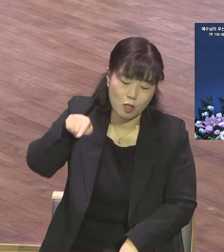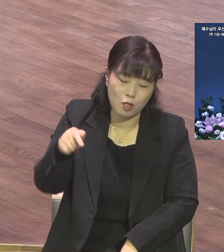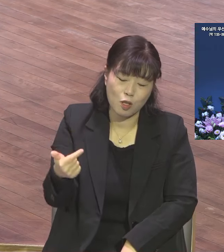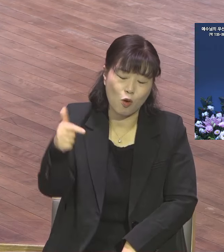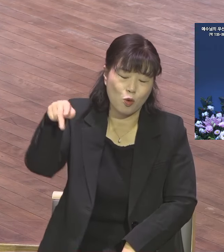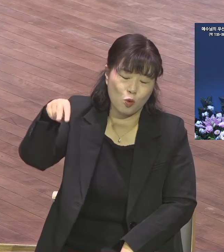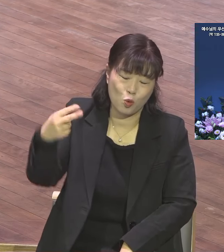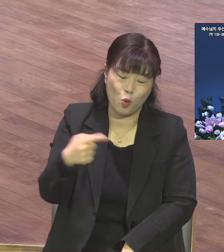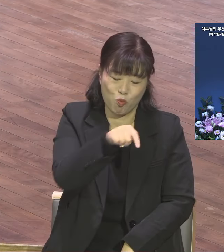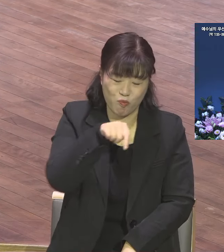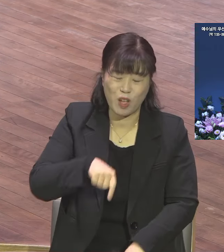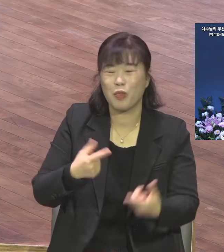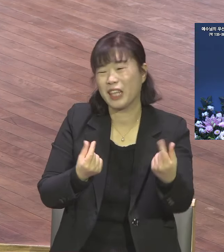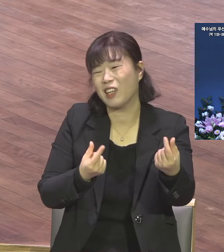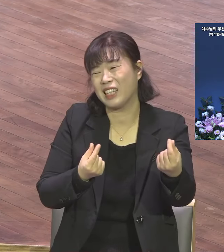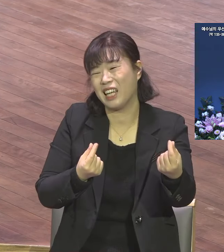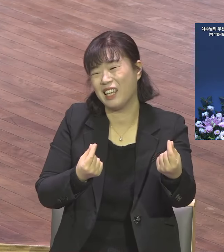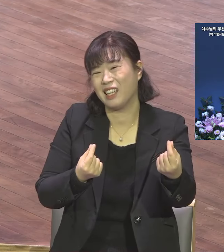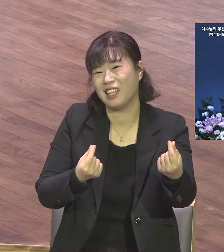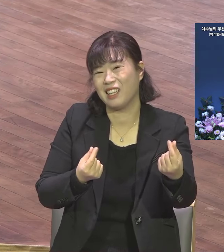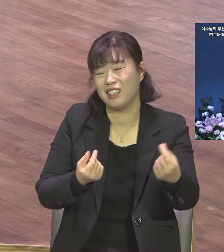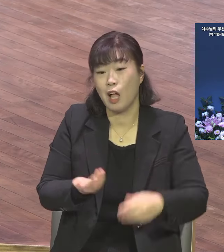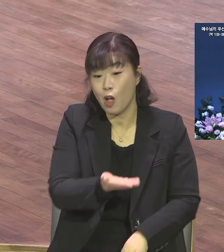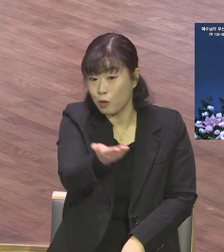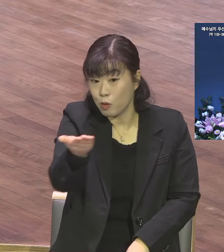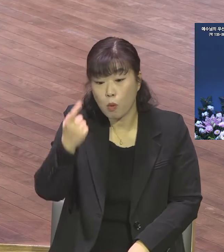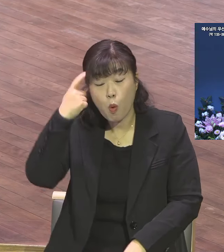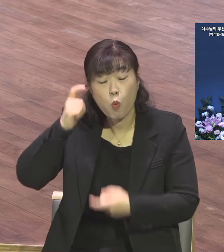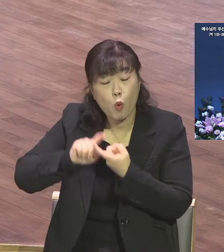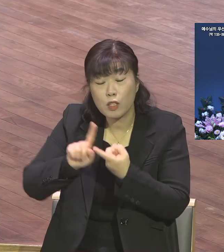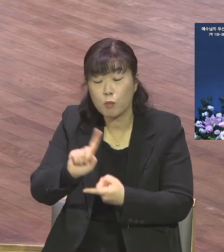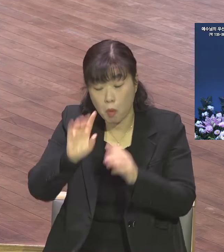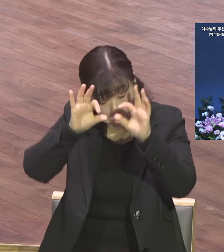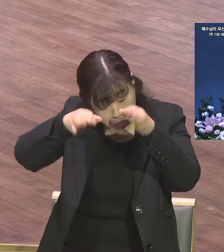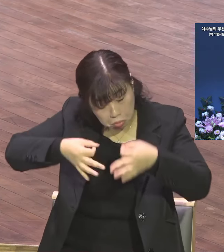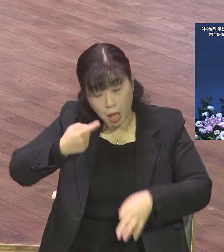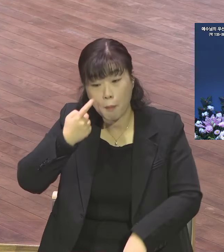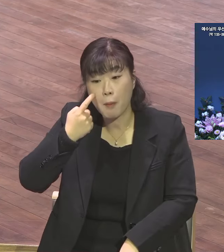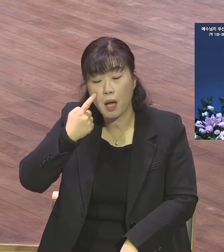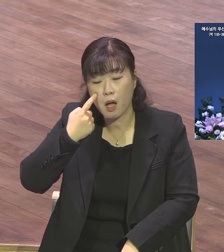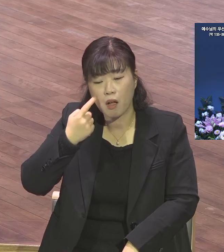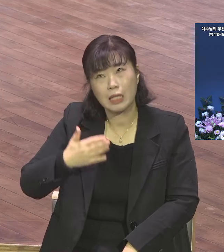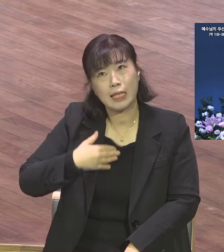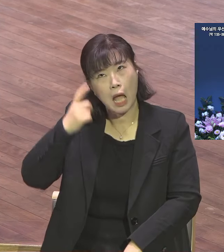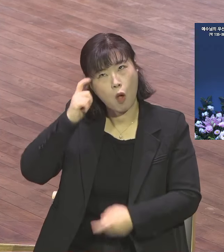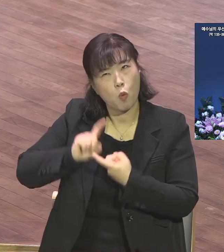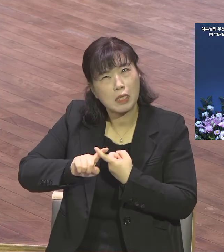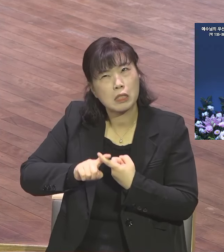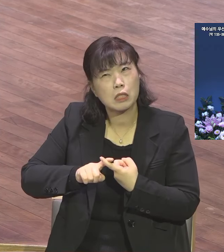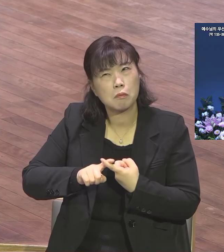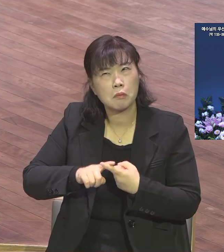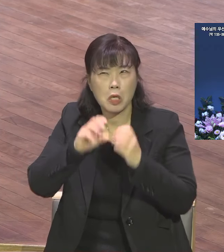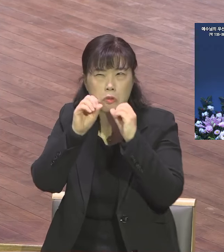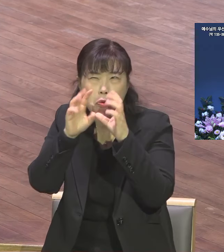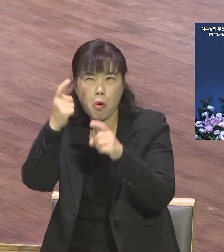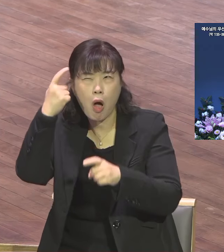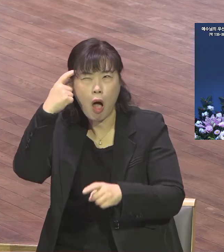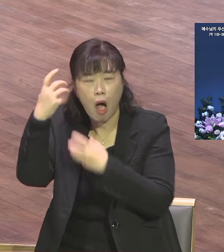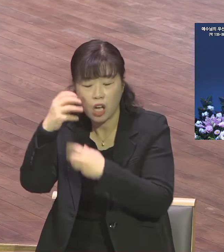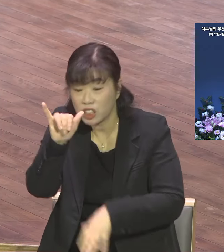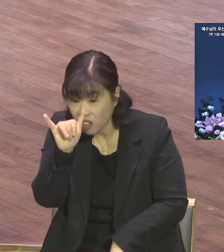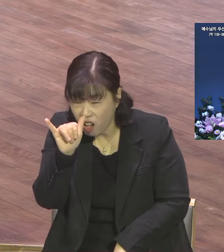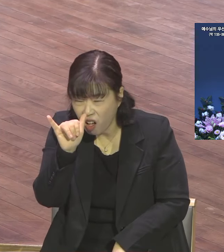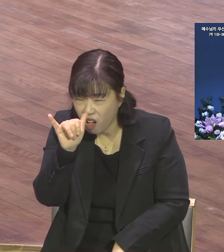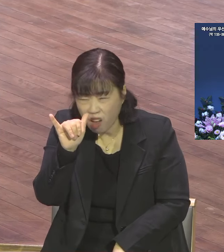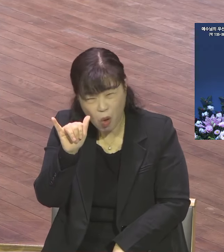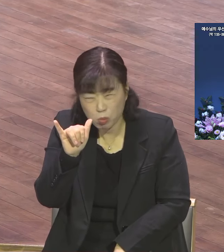있어요? 생명 구원입니까? 전도입니까? 선교입니까? 아멘이 거의 없잖아. 다시